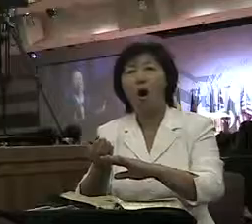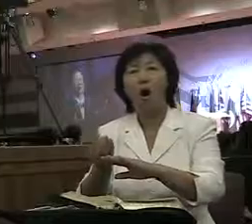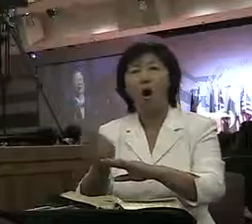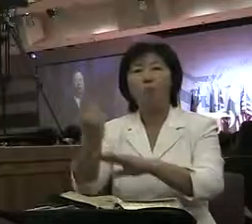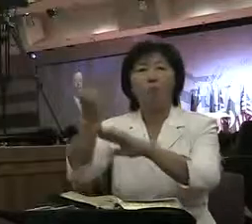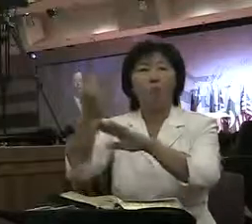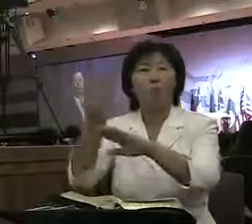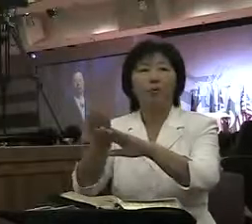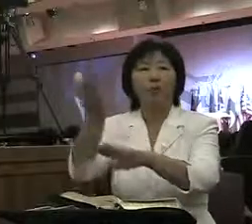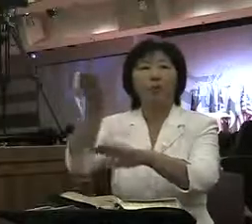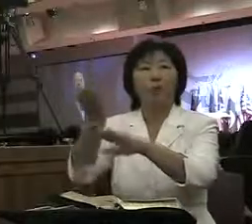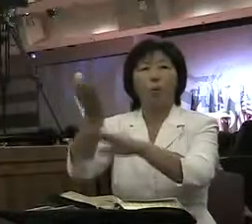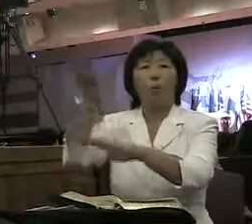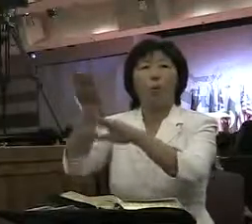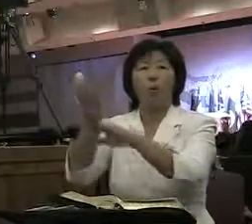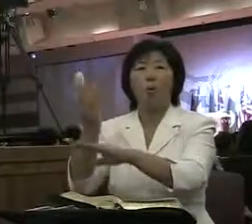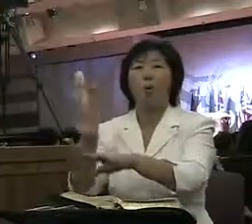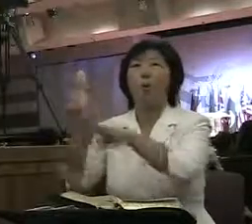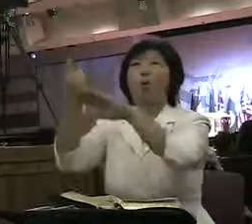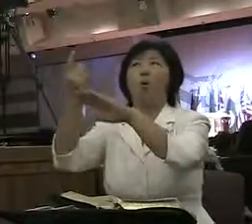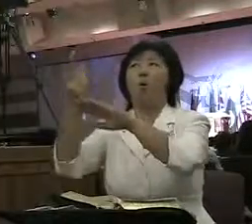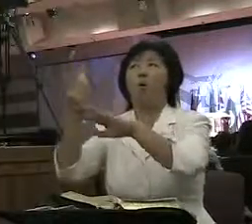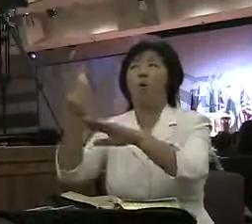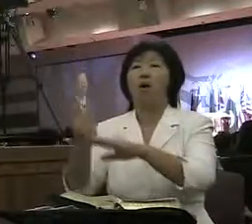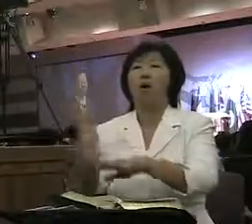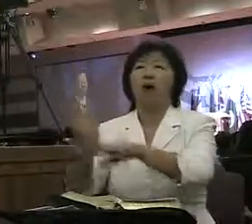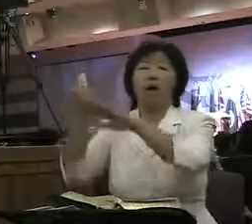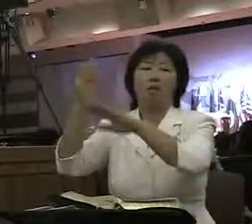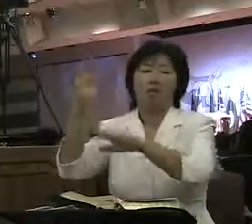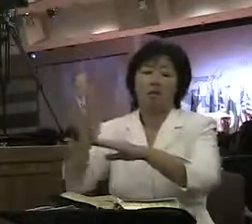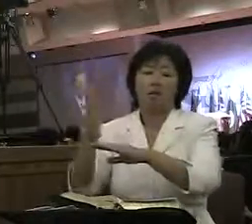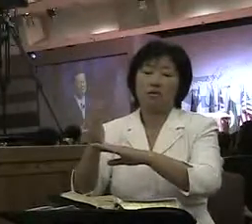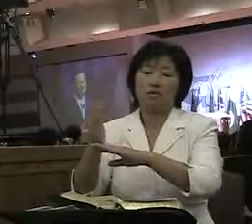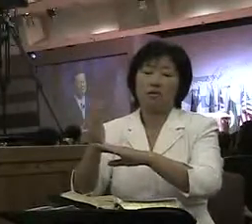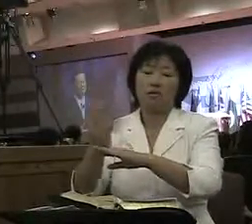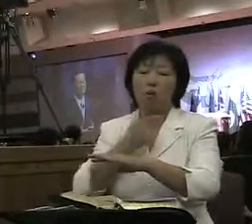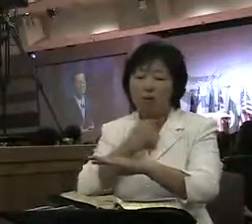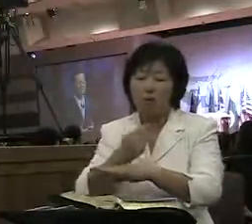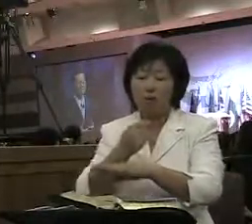업되는 것. 너무 하이되는 것.